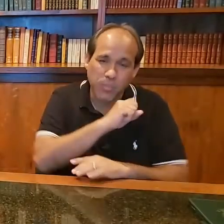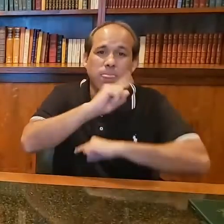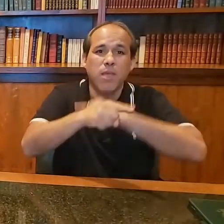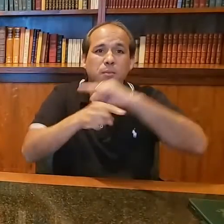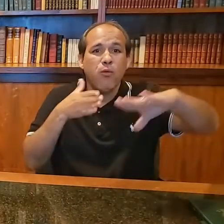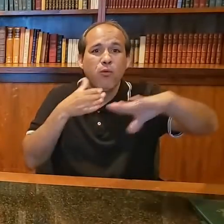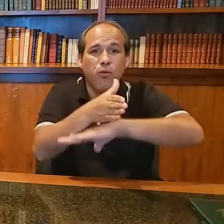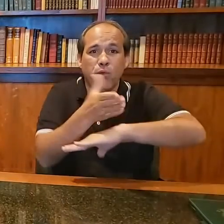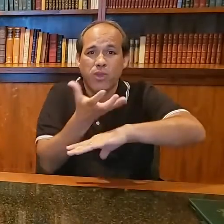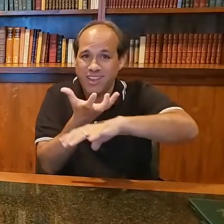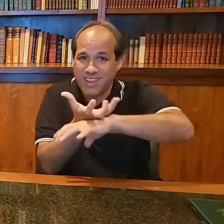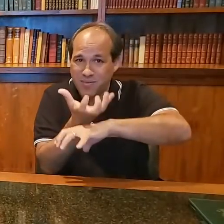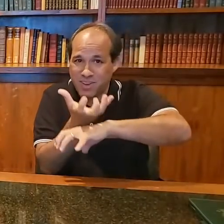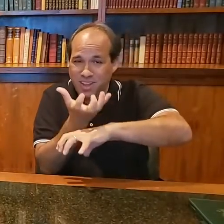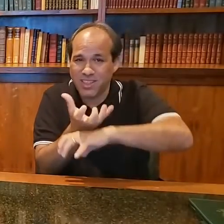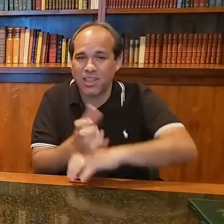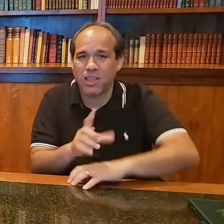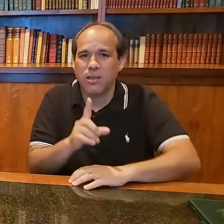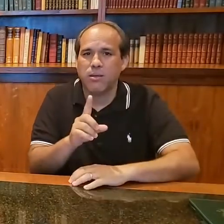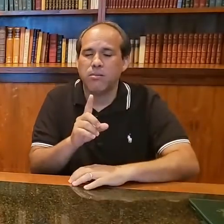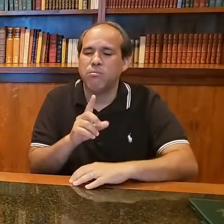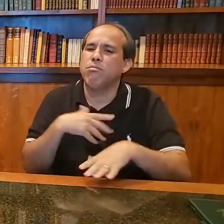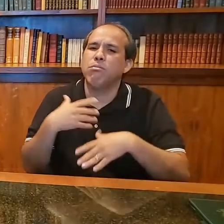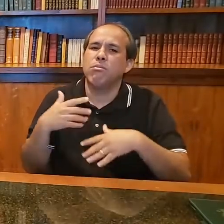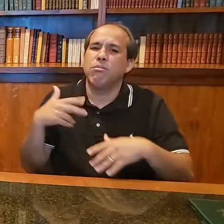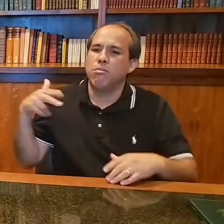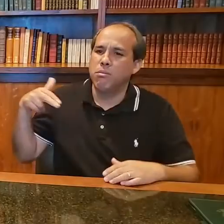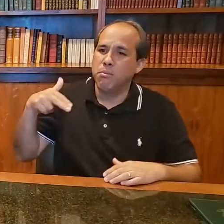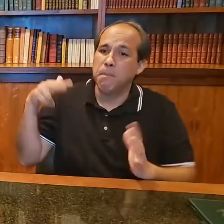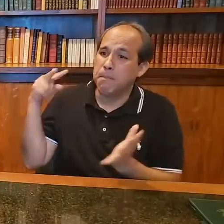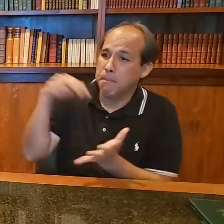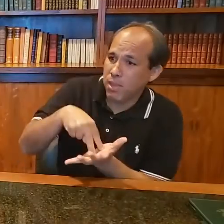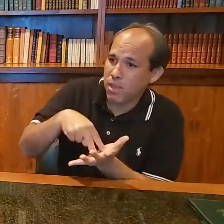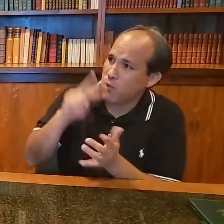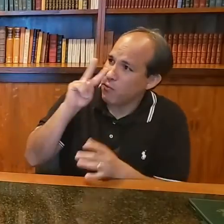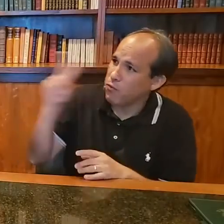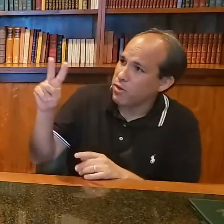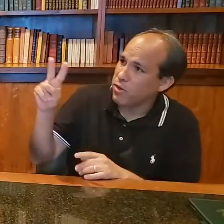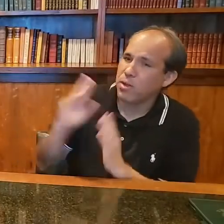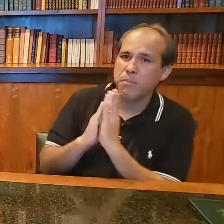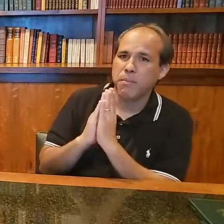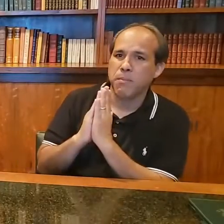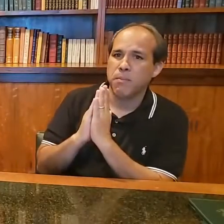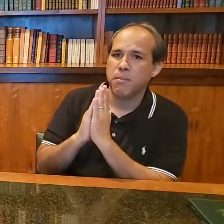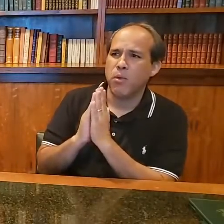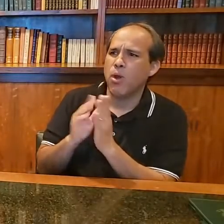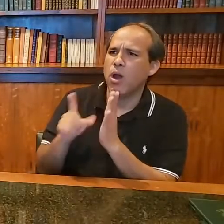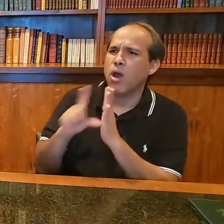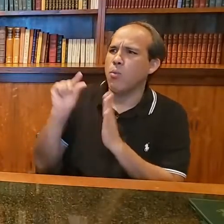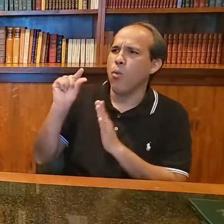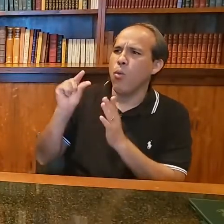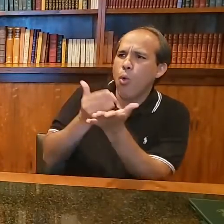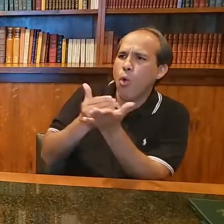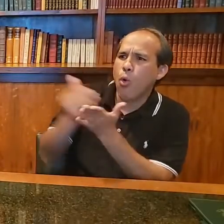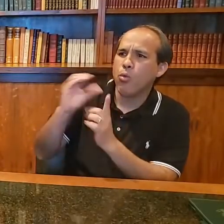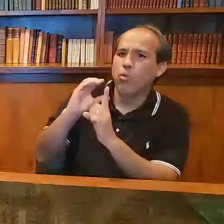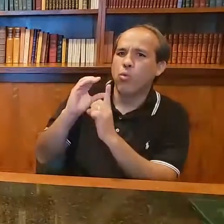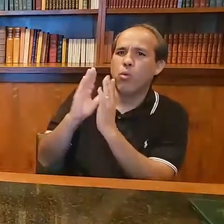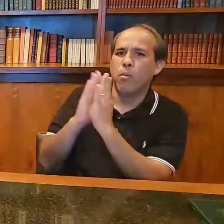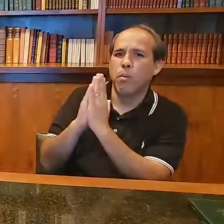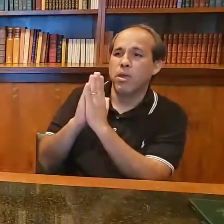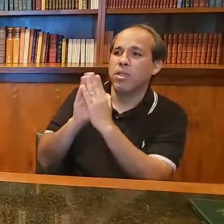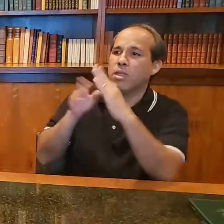para a praça, parei. Estava sendo realizada uma missa, havia poucos minutos que havia começado a missa, entrei na missa. Que